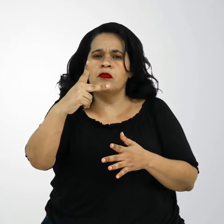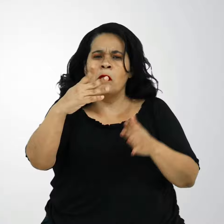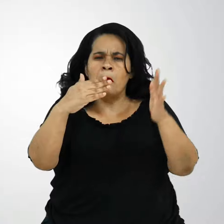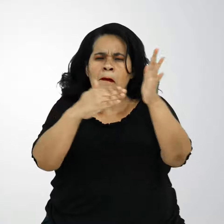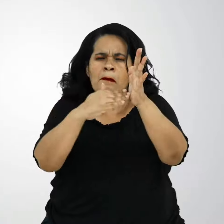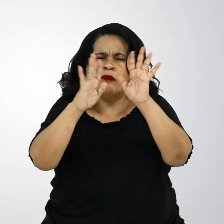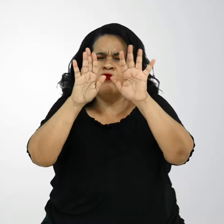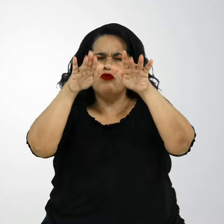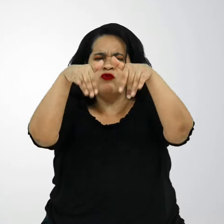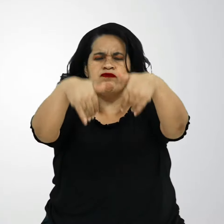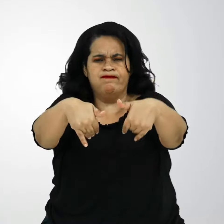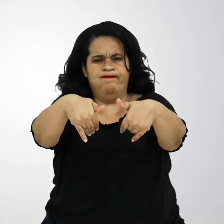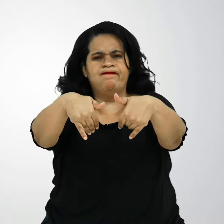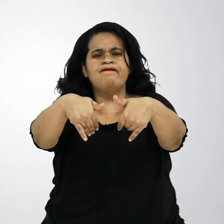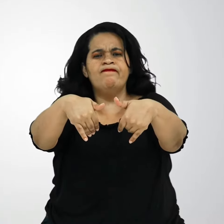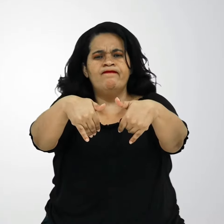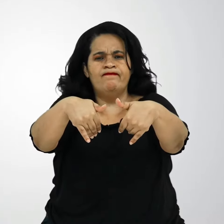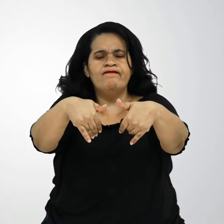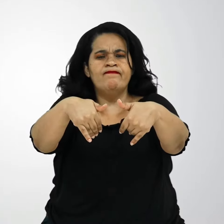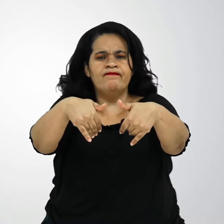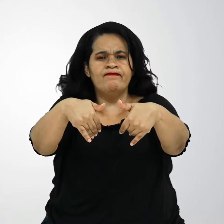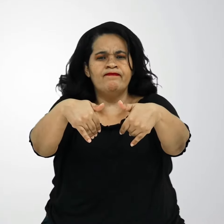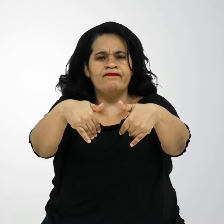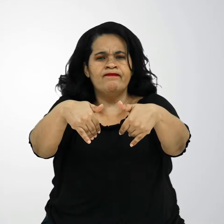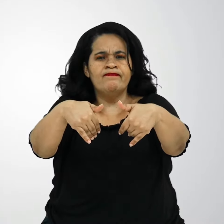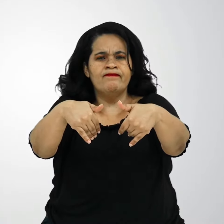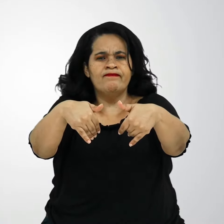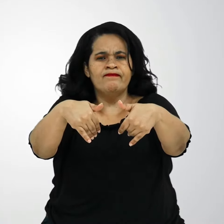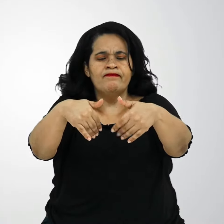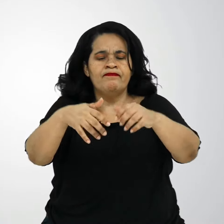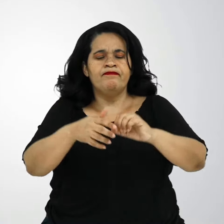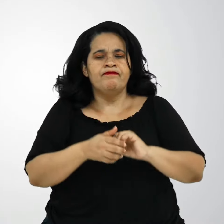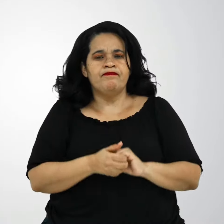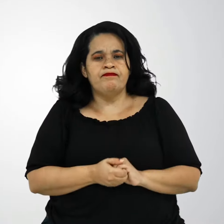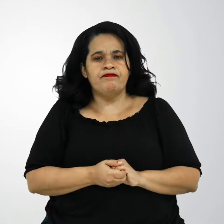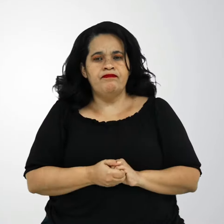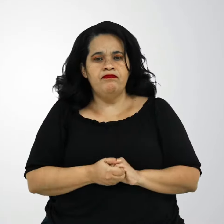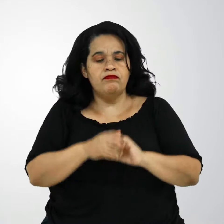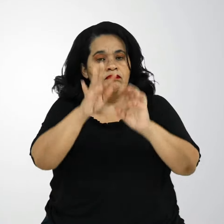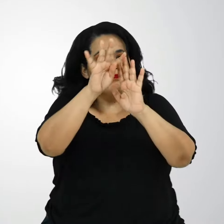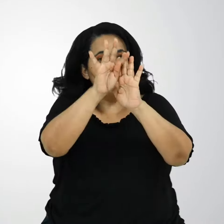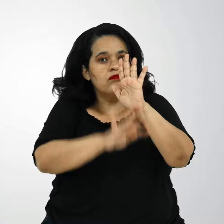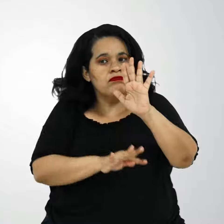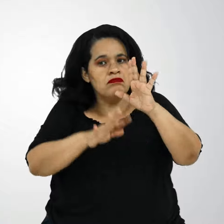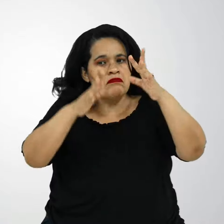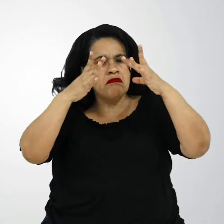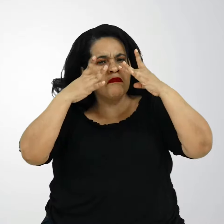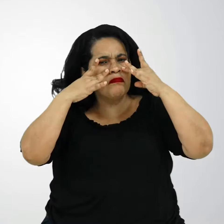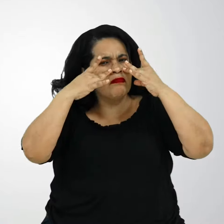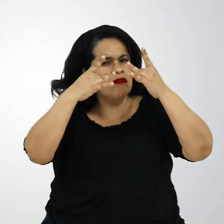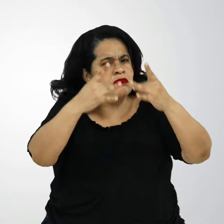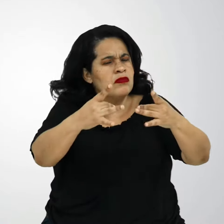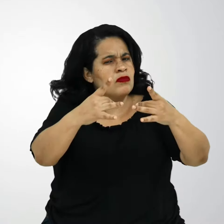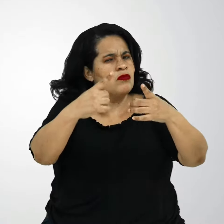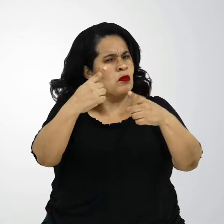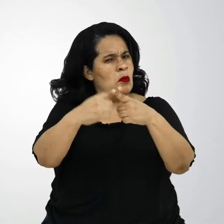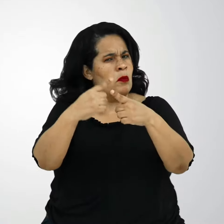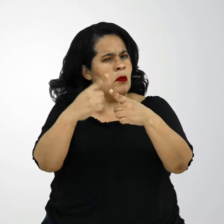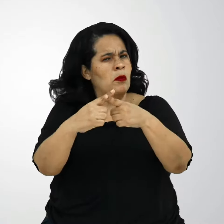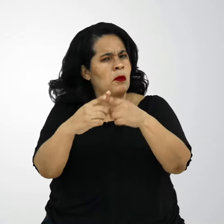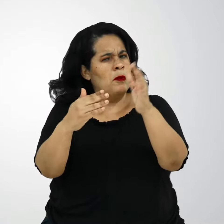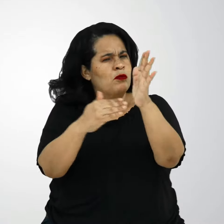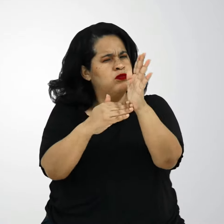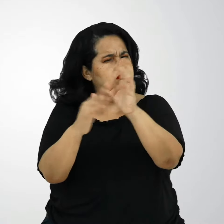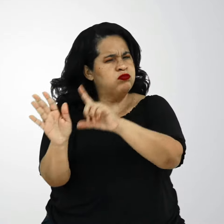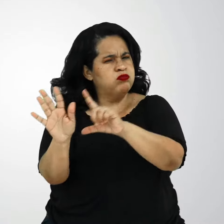está determinado será derramado sobre o assolador. Então, esse texto chama muito atenção para essa última semana, porque